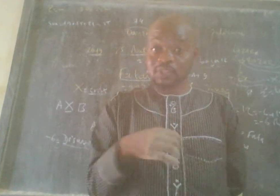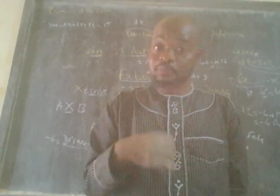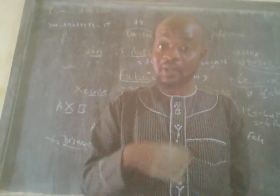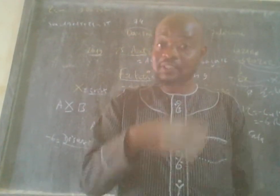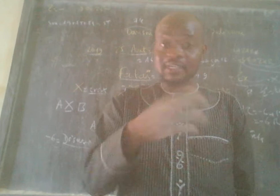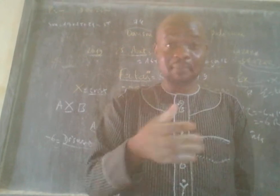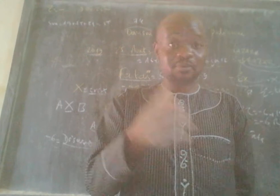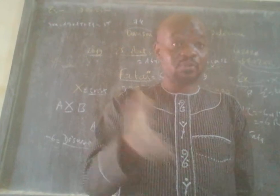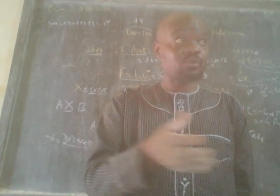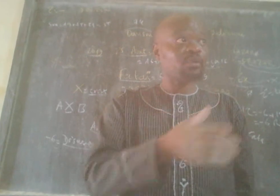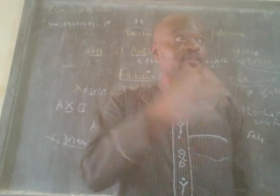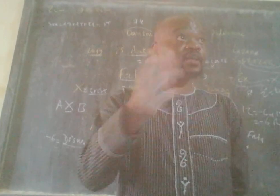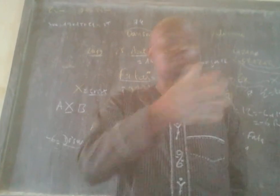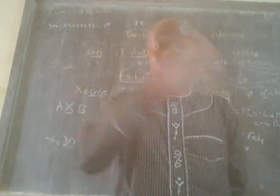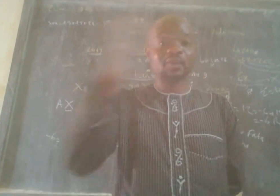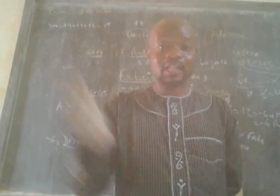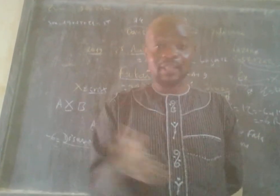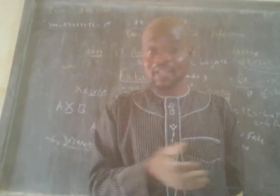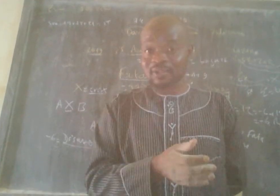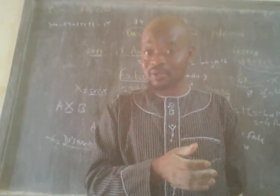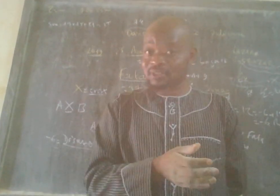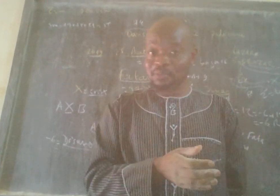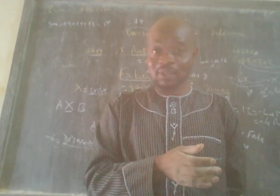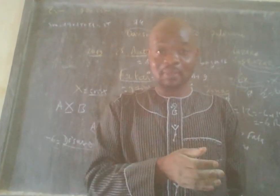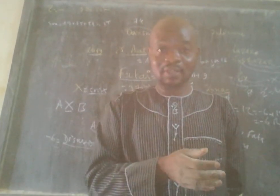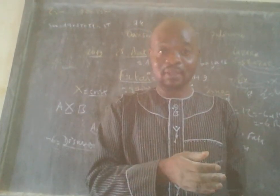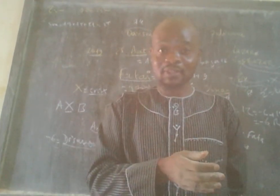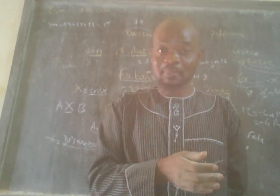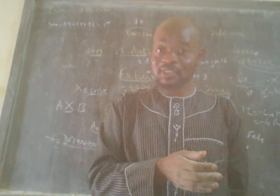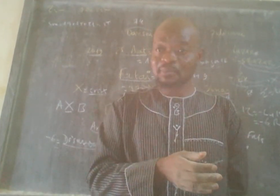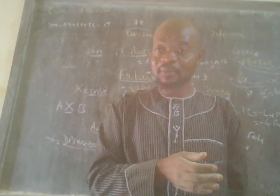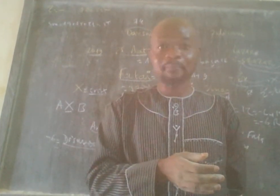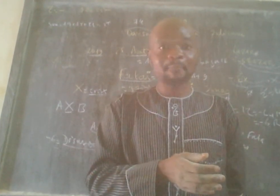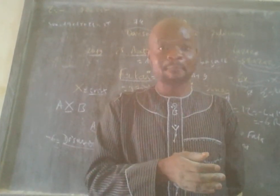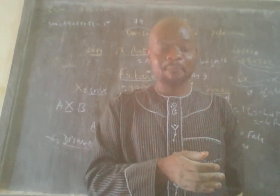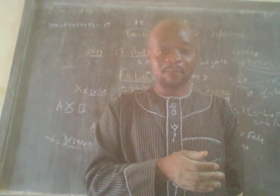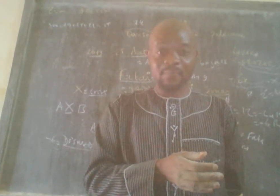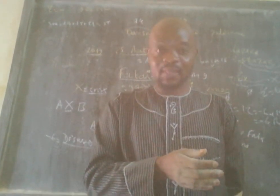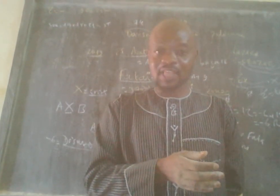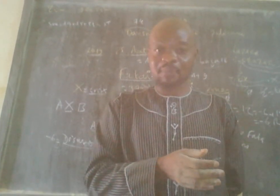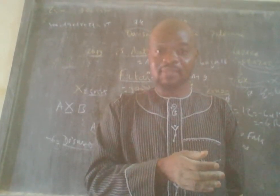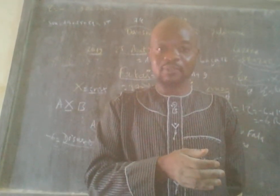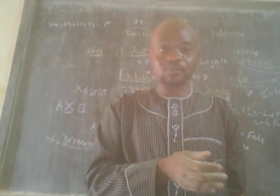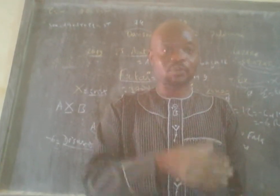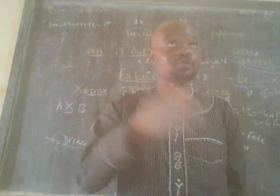moi, je n'ai jamais vu un gecko mort dans la nage, chez moi, dans ma chambre. C'est comme ça, je vois tous les